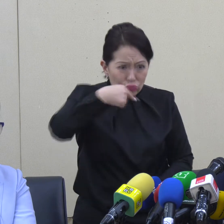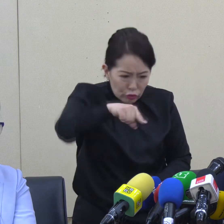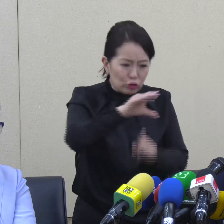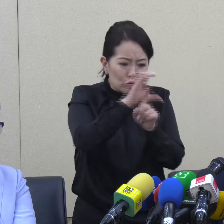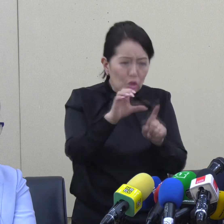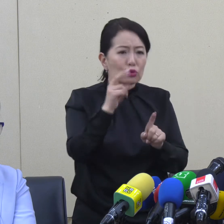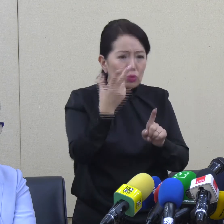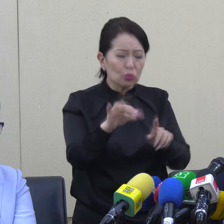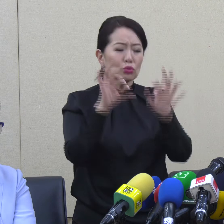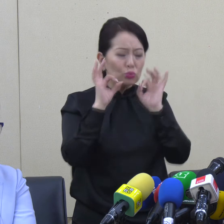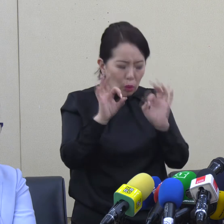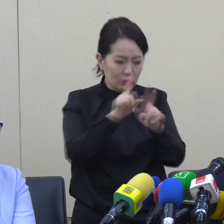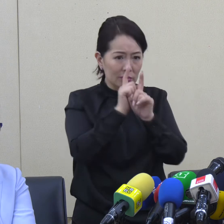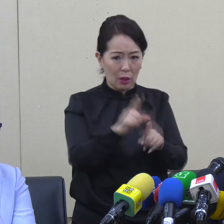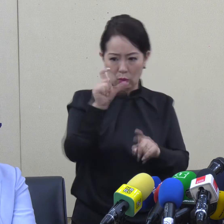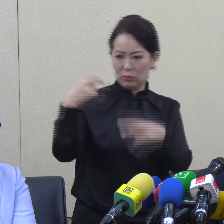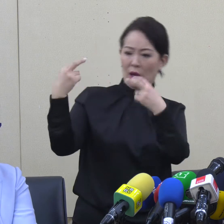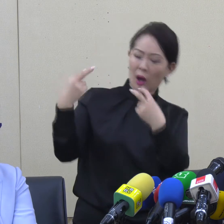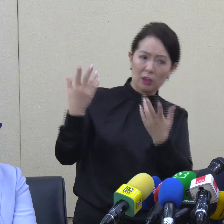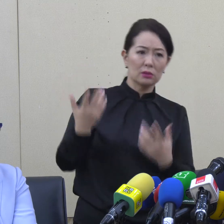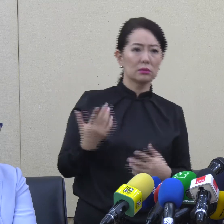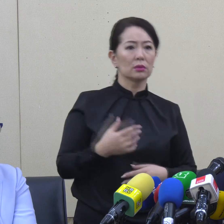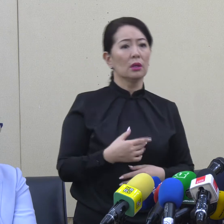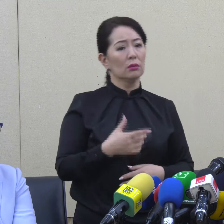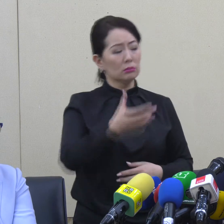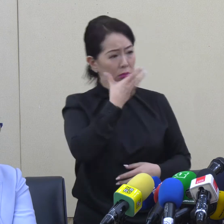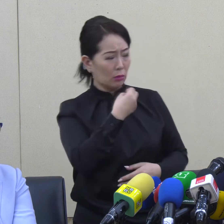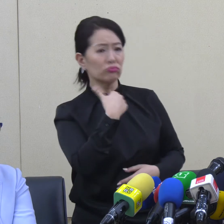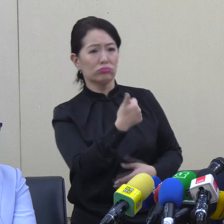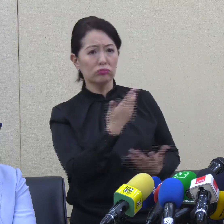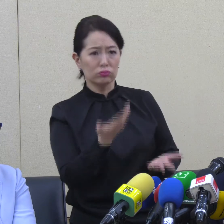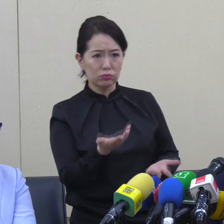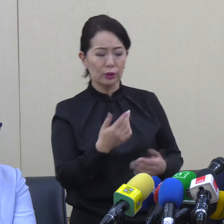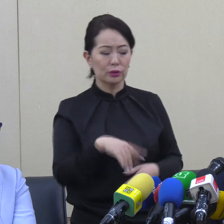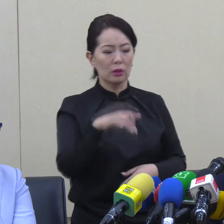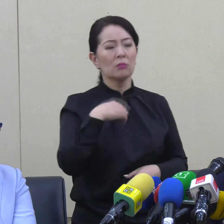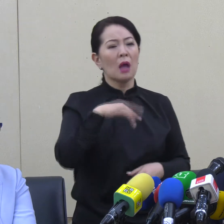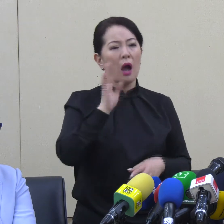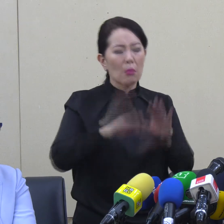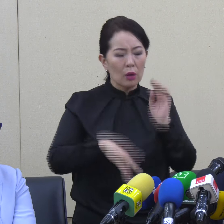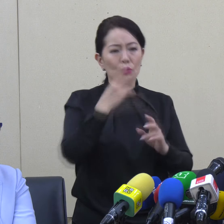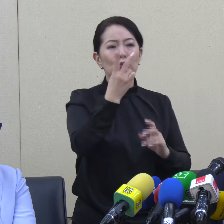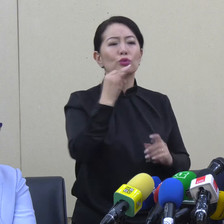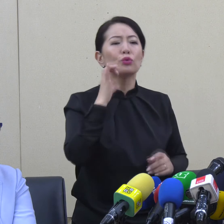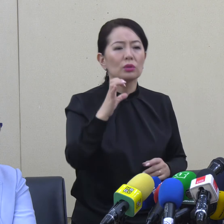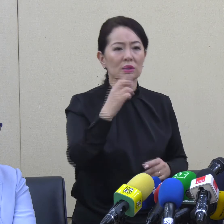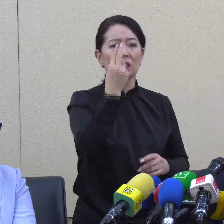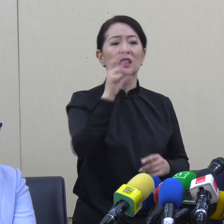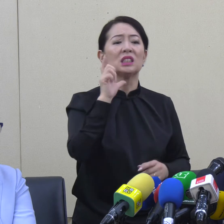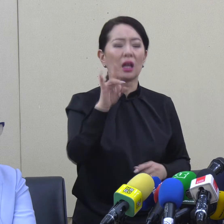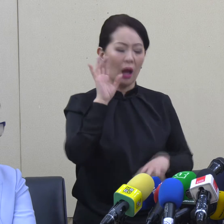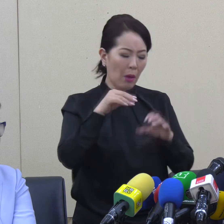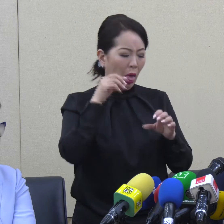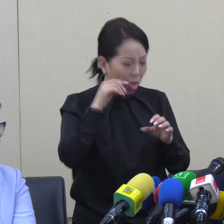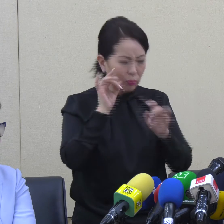зүйтэй мөн бусдад одоо харагдахаасаа ч гэсэн сайхан тийм учраас нус тэрий одоо ингэж хил хаяхгүй баймаар байна.